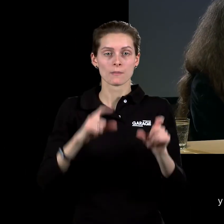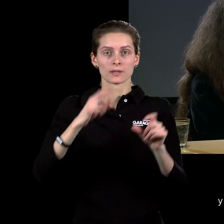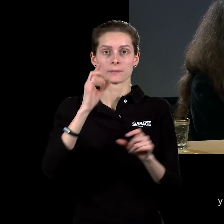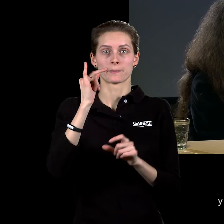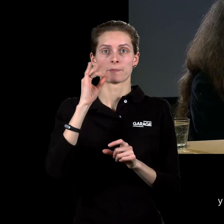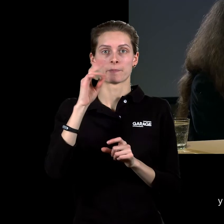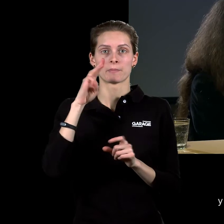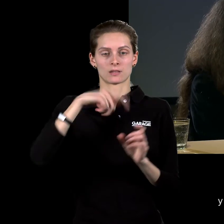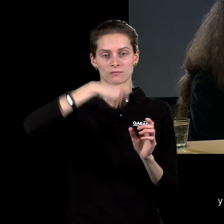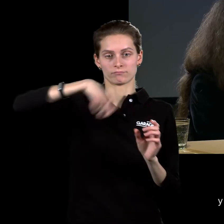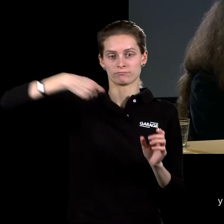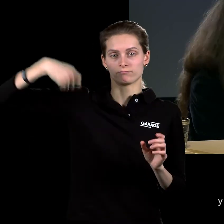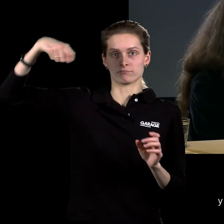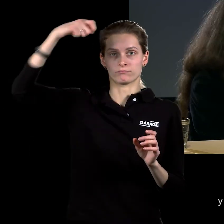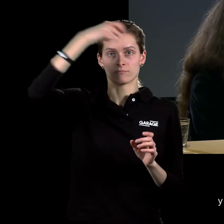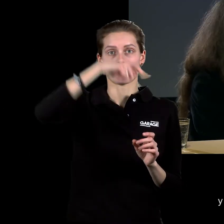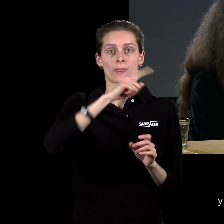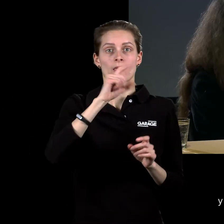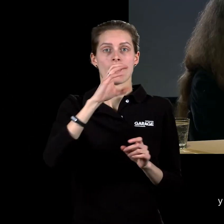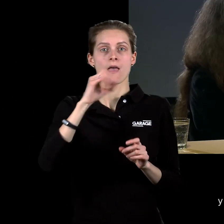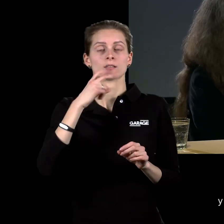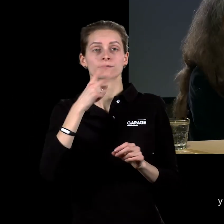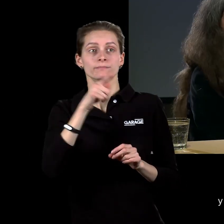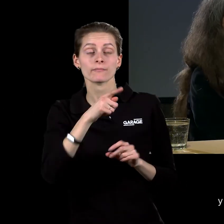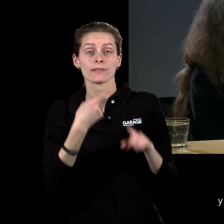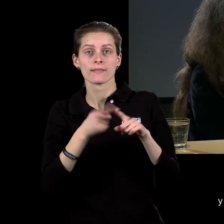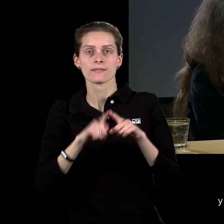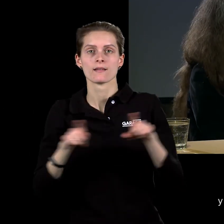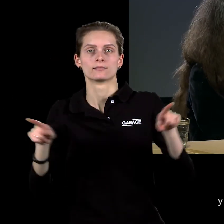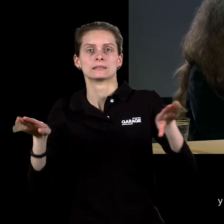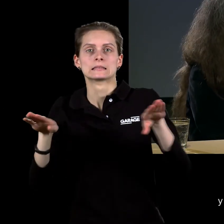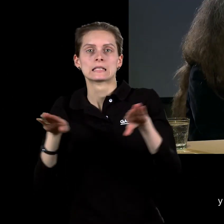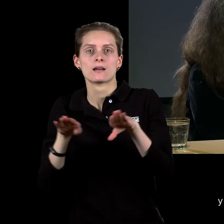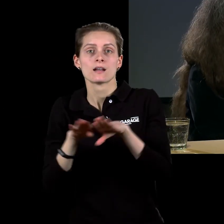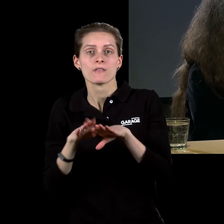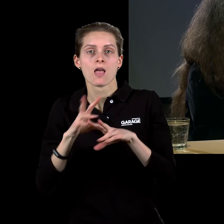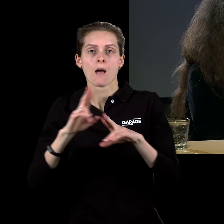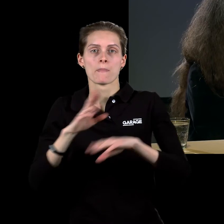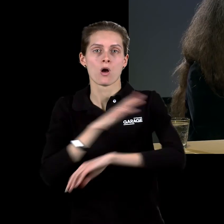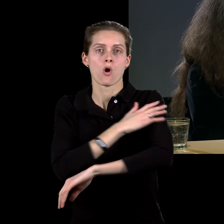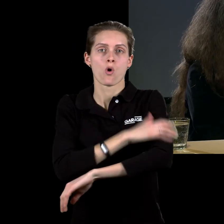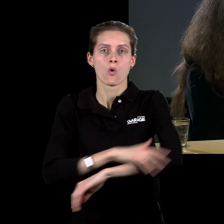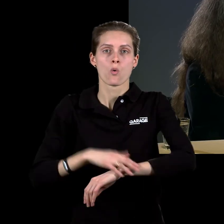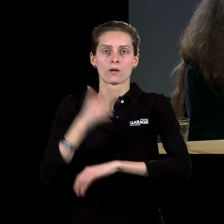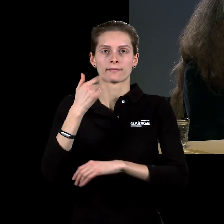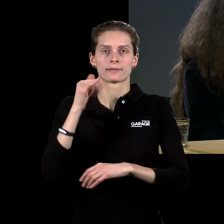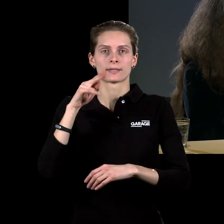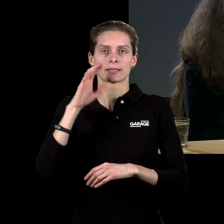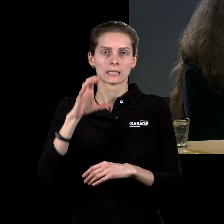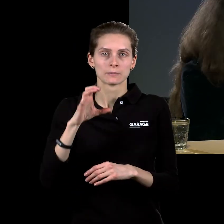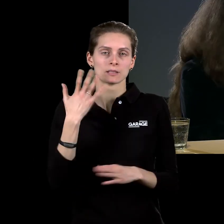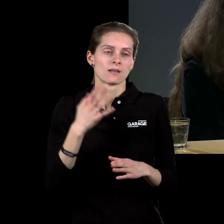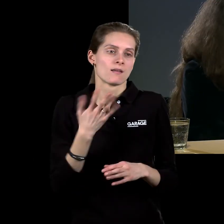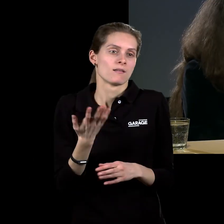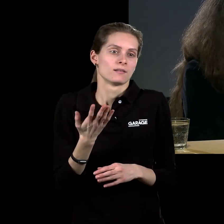и по-моему, у самой Хессе было сравнение, что-то похожее на руку в гипсе, да, или на какой-то